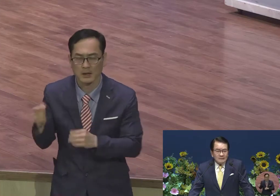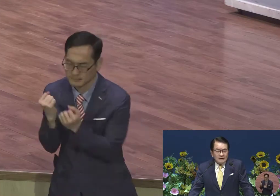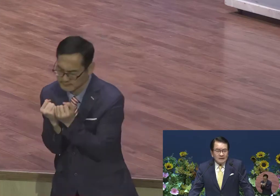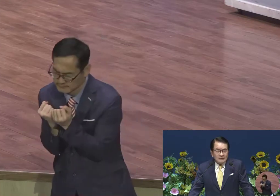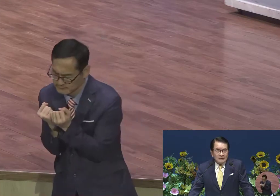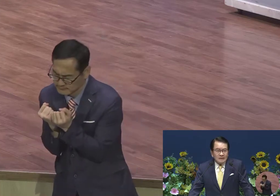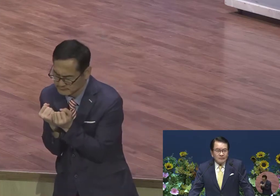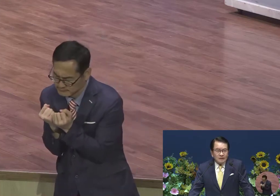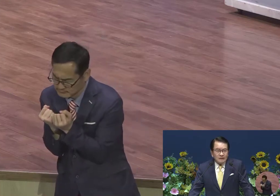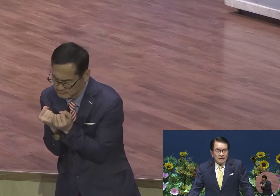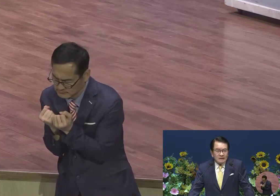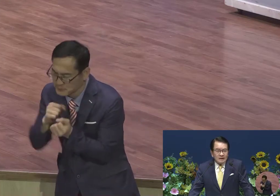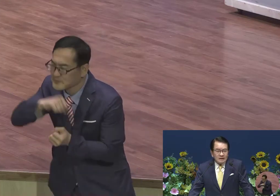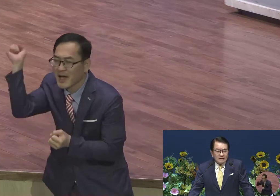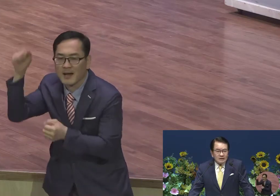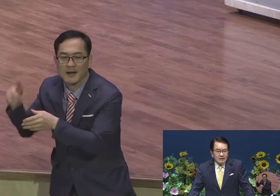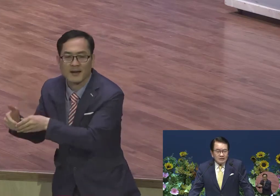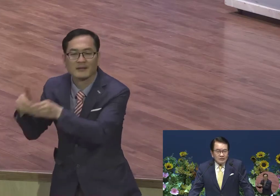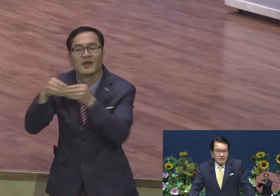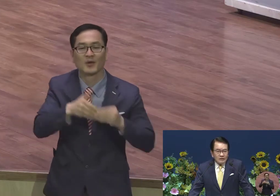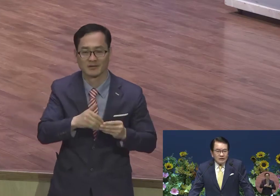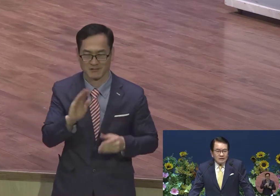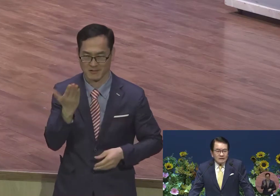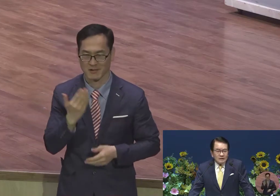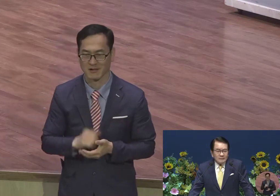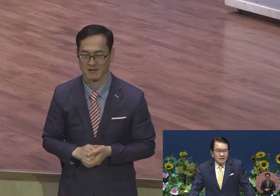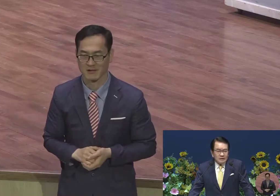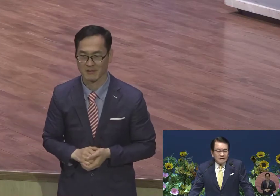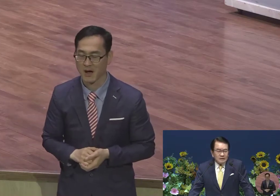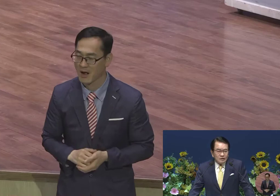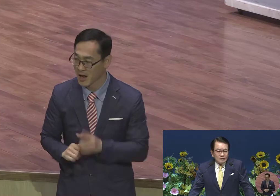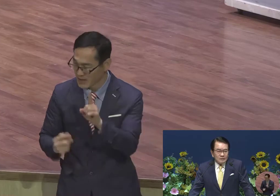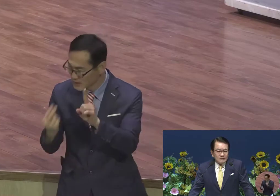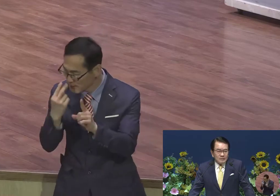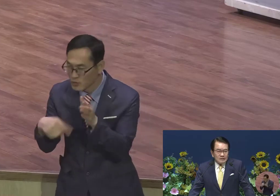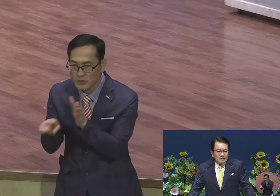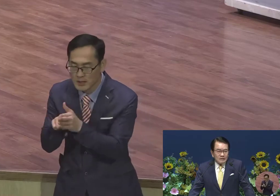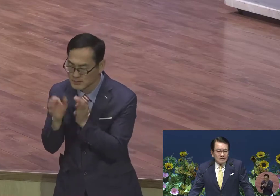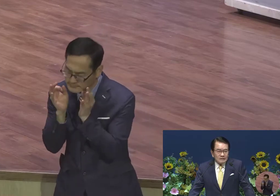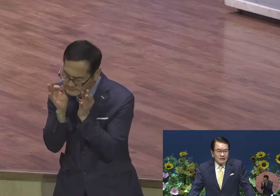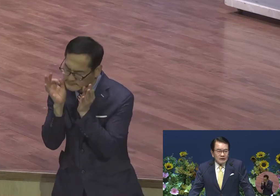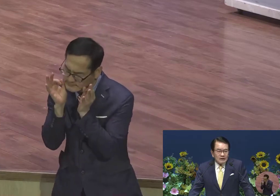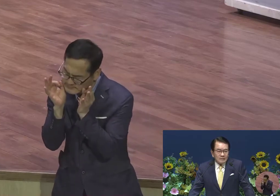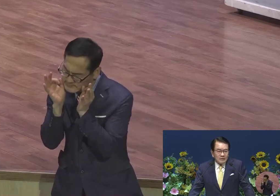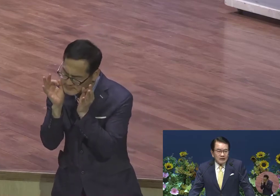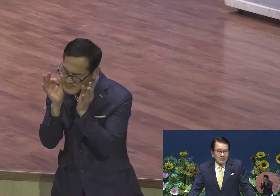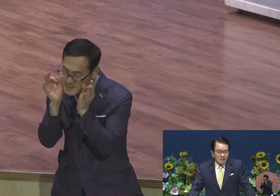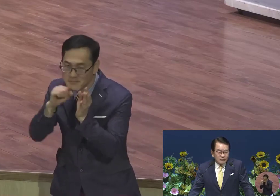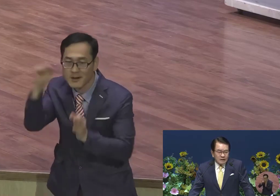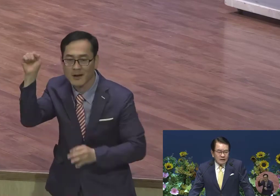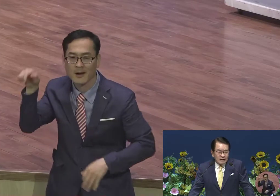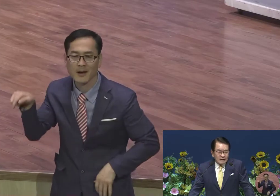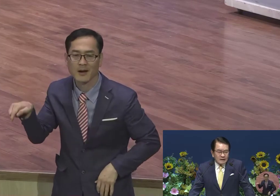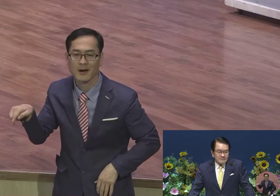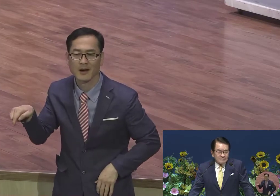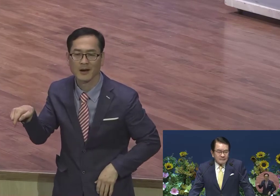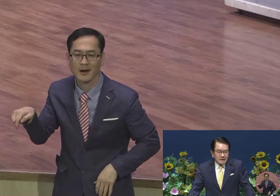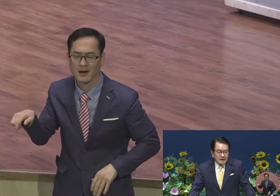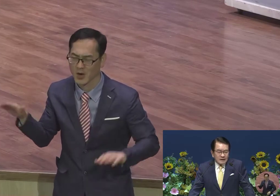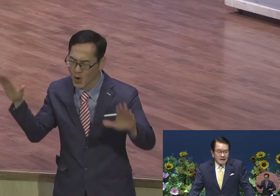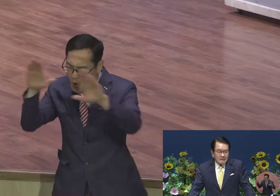한 생명이 천하보다 귀한데, 우리 이렇게 생명을 더 어둠에 빠져나와서 하나님 앞에 나왔구나.